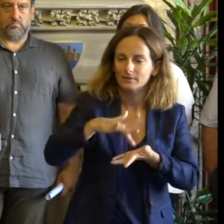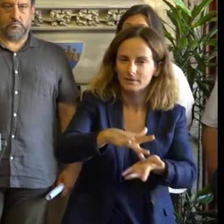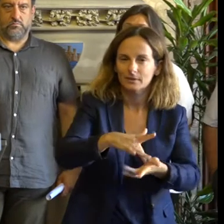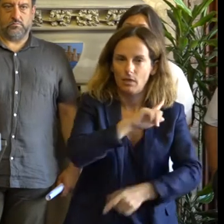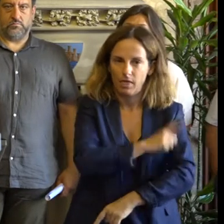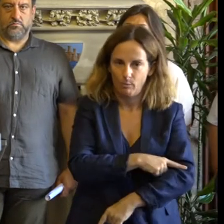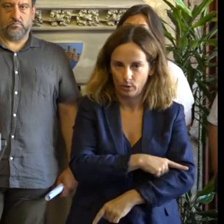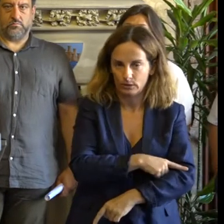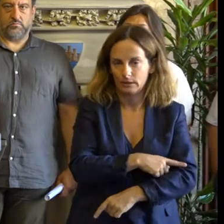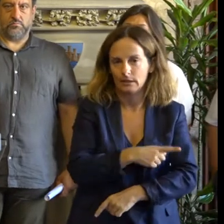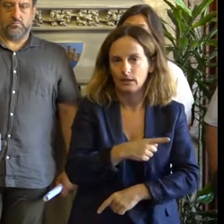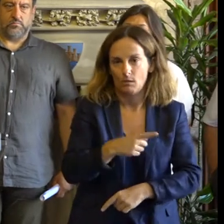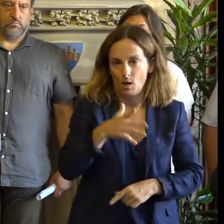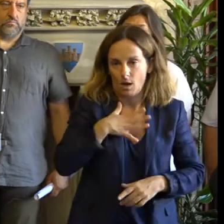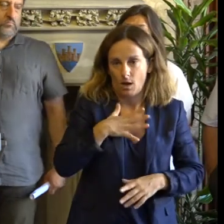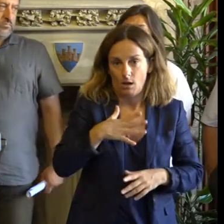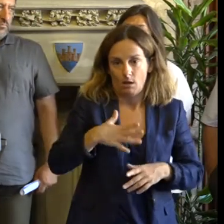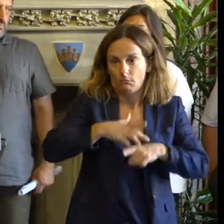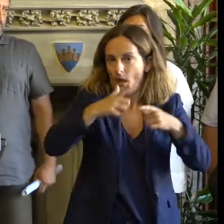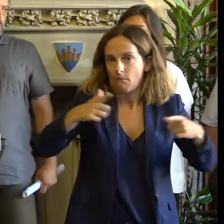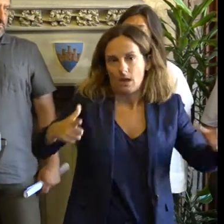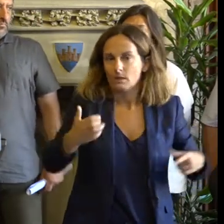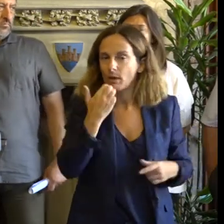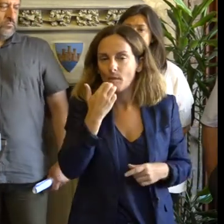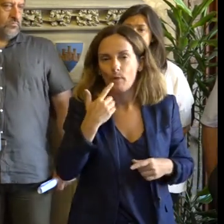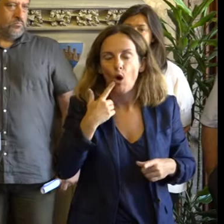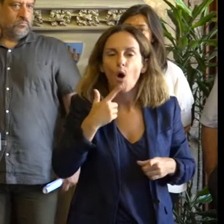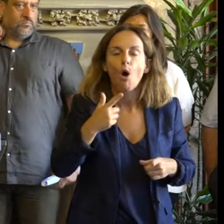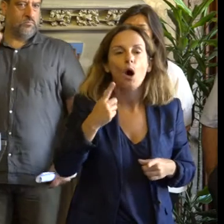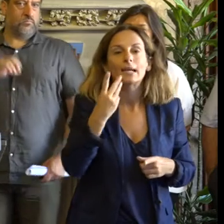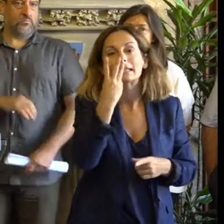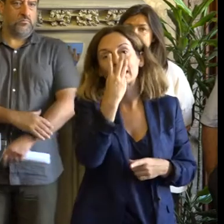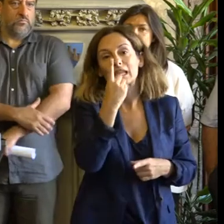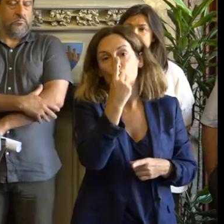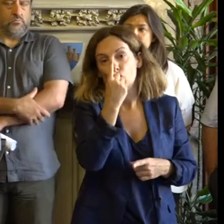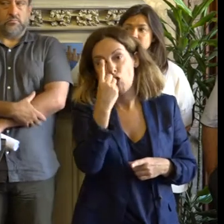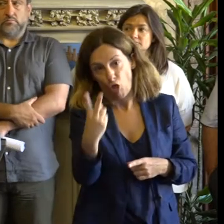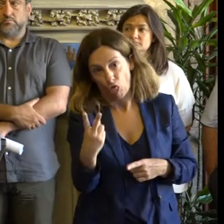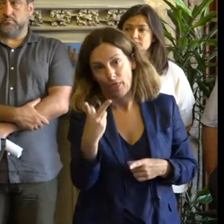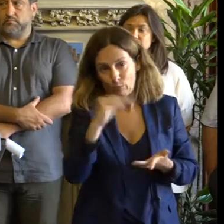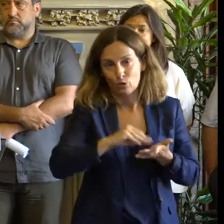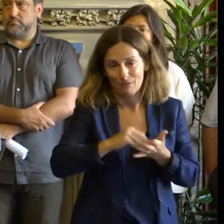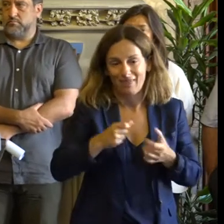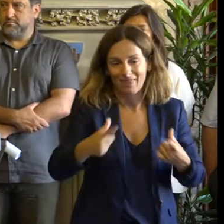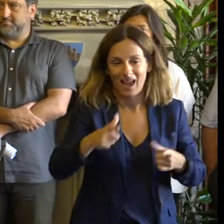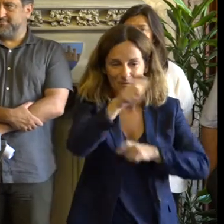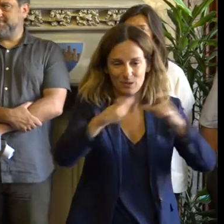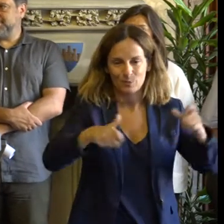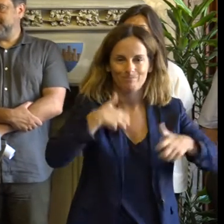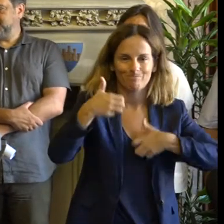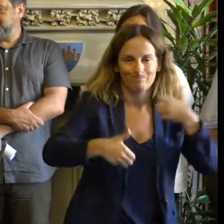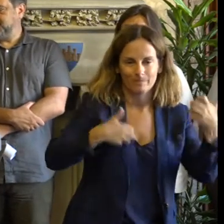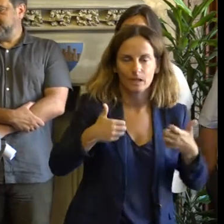esportius, com la 312, no? Que moltes vegades generen molèsties, no? Per tant, se tracta d'establir un punt